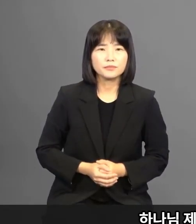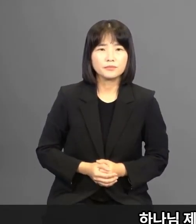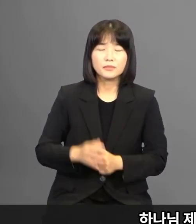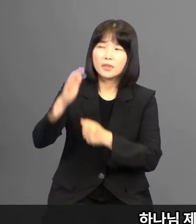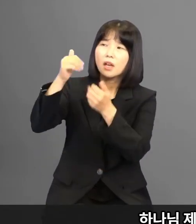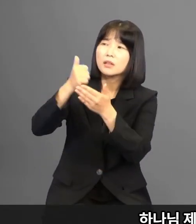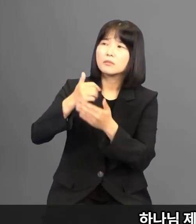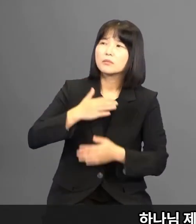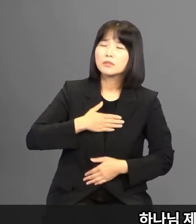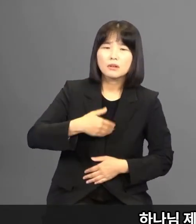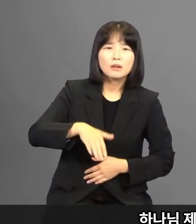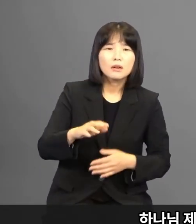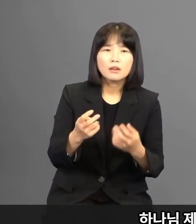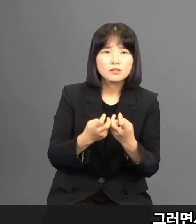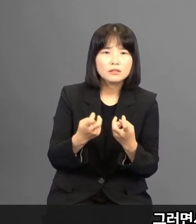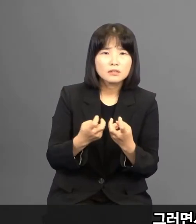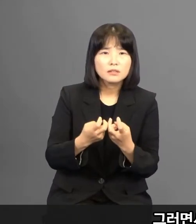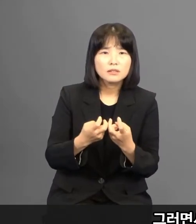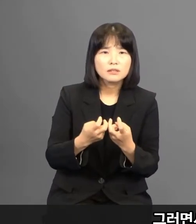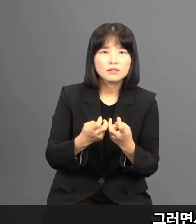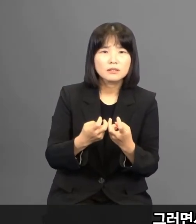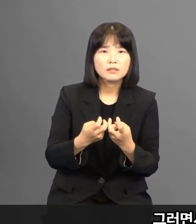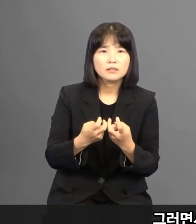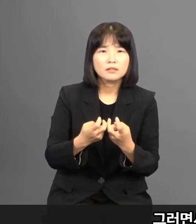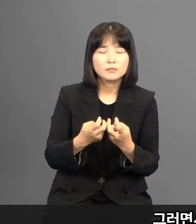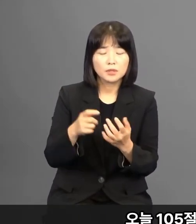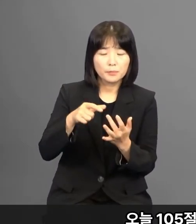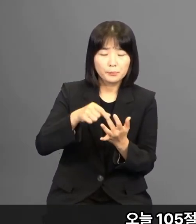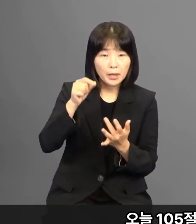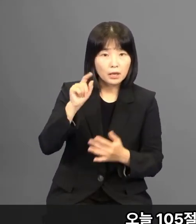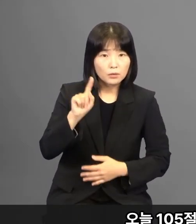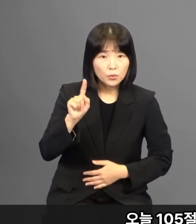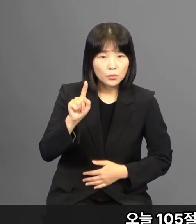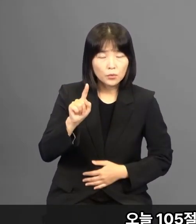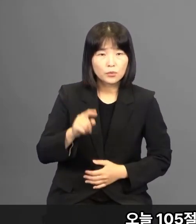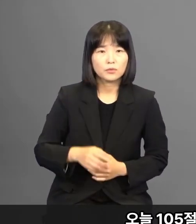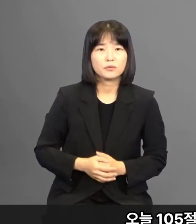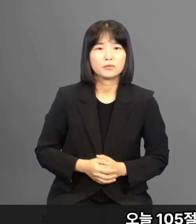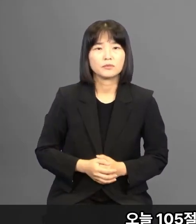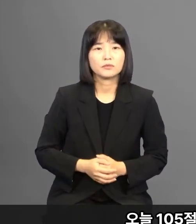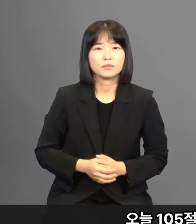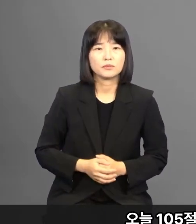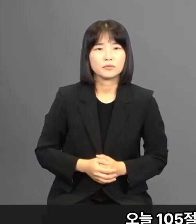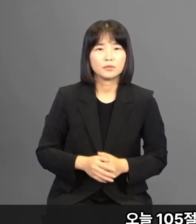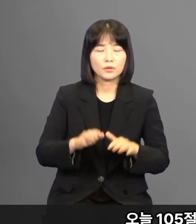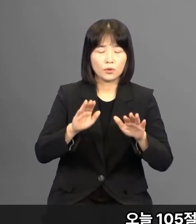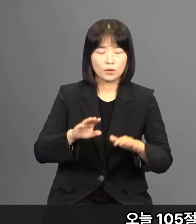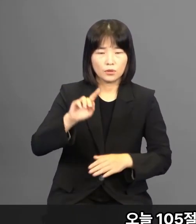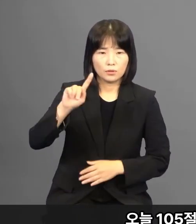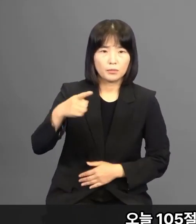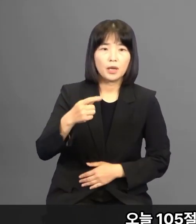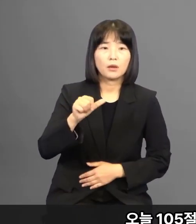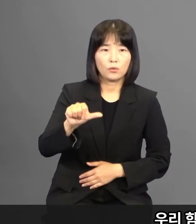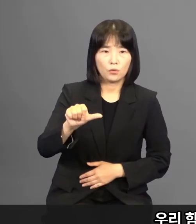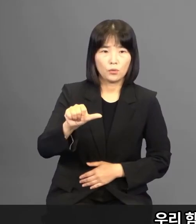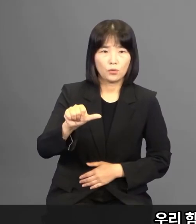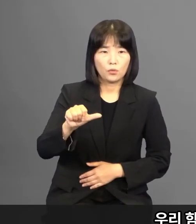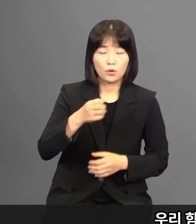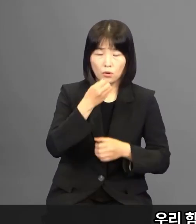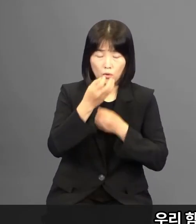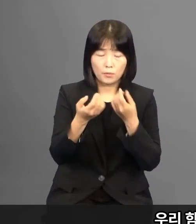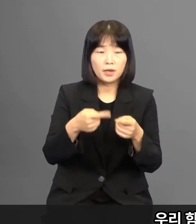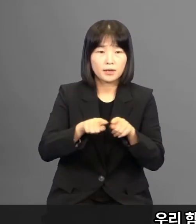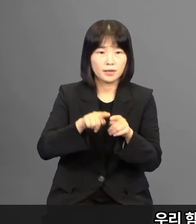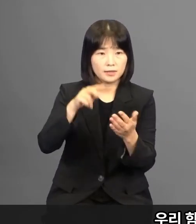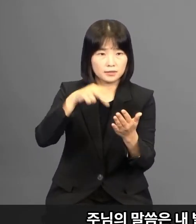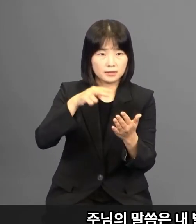제가 어떻게 가야 합니까? 그러면서 그가 택한 게 뭐냐? 오늘 105절에 이렇게 고백을 합니다. 우리 함께